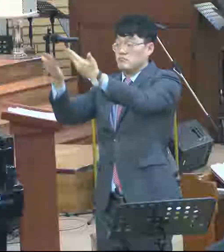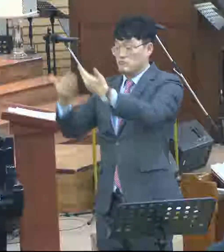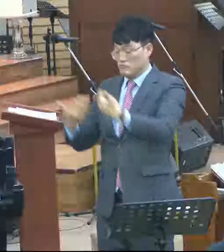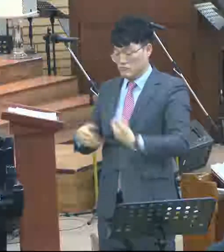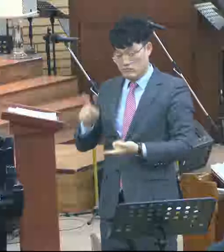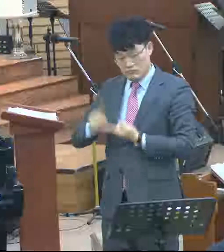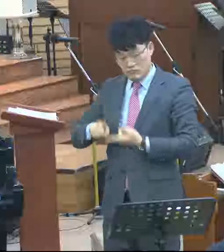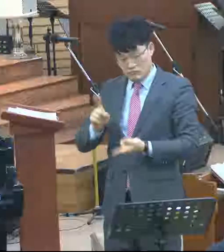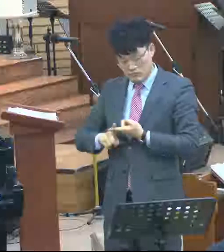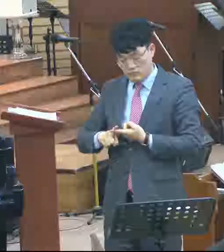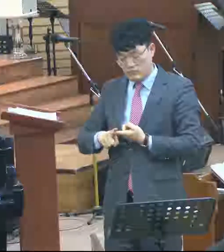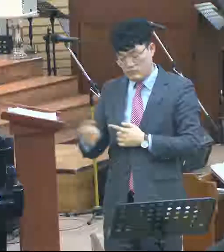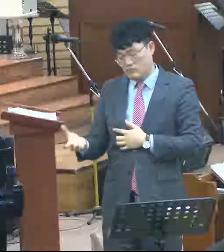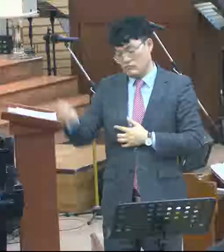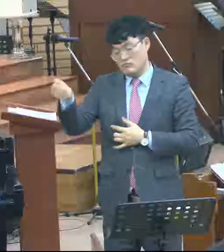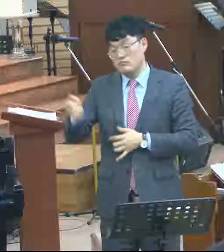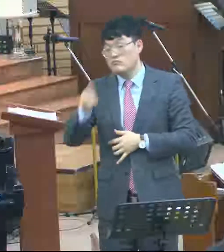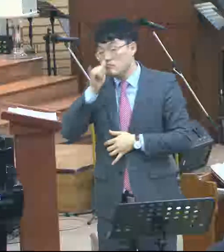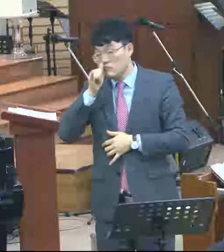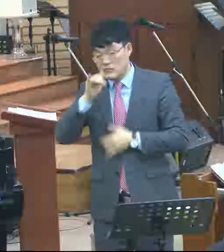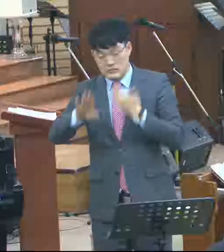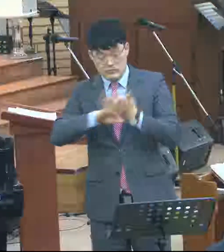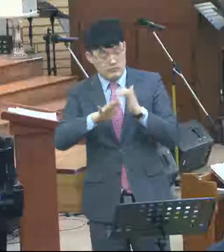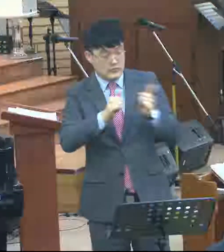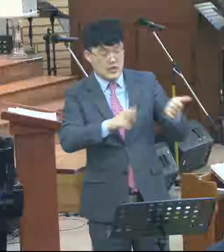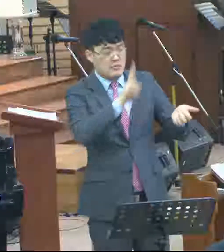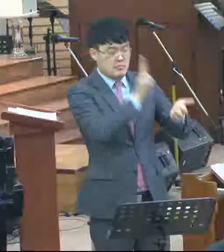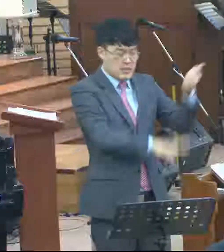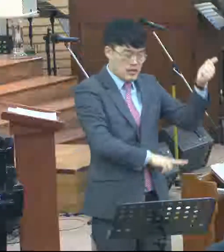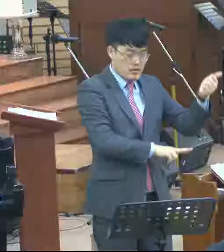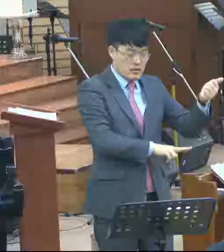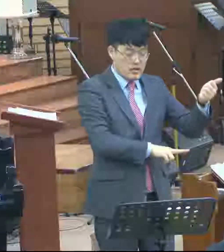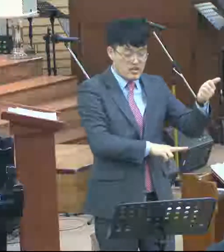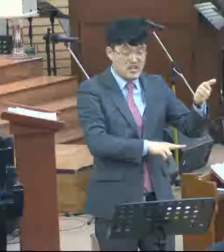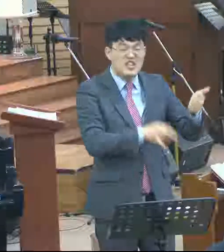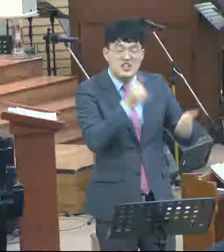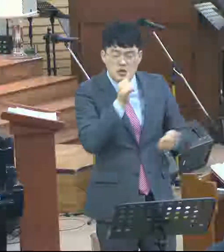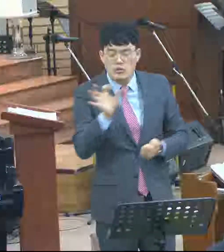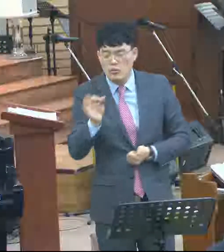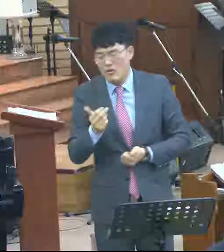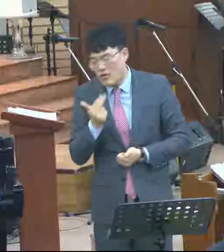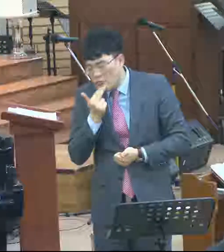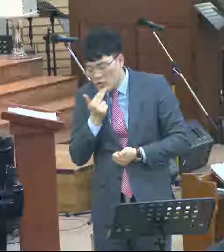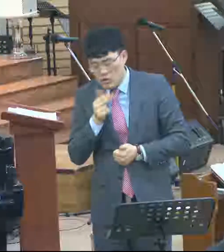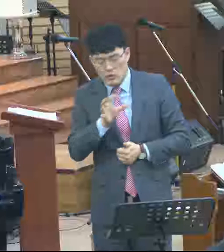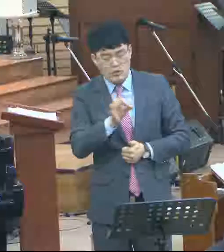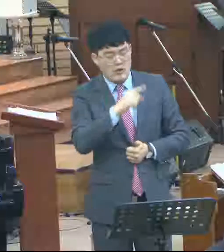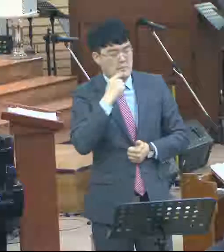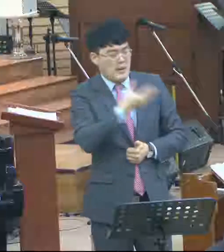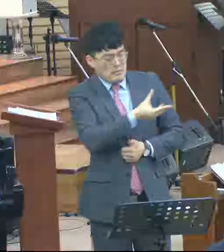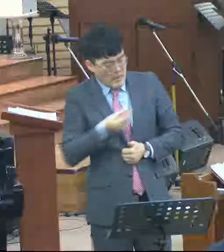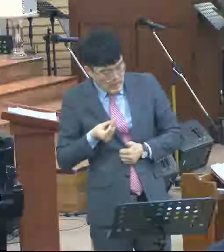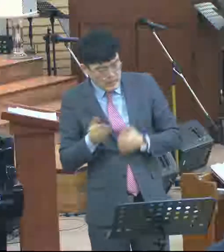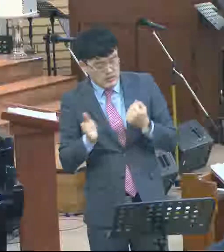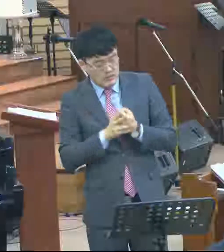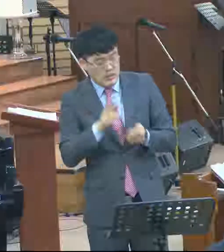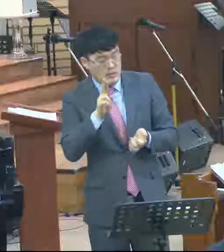명했습니다. 만약에 팔 경우에는 희년이 되면 50년이 되면 7년마다 안식년이